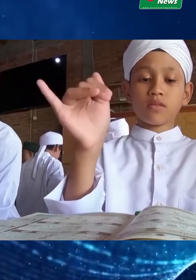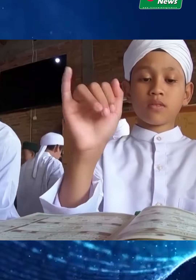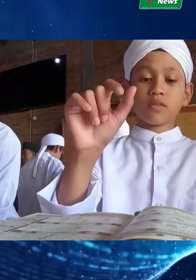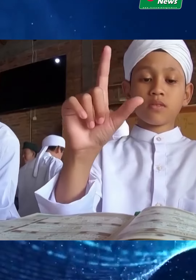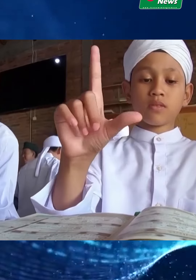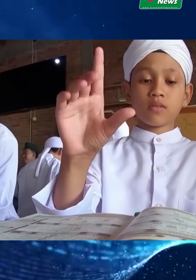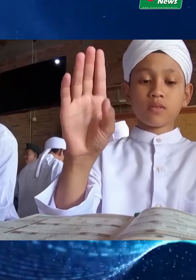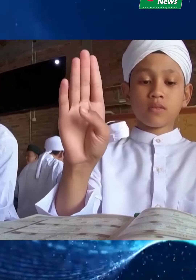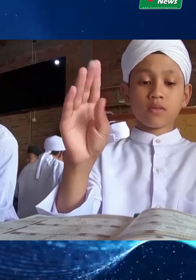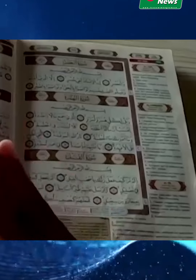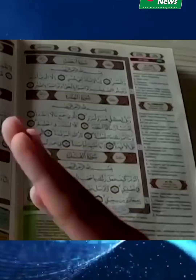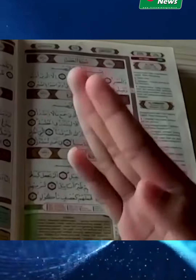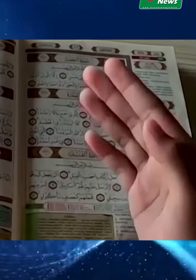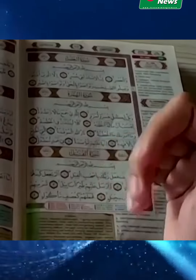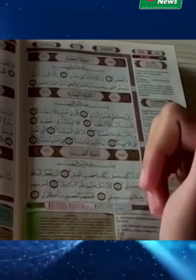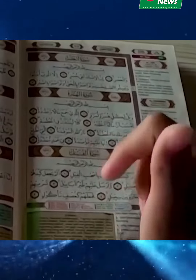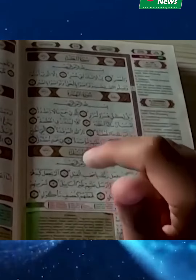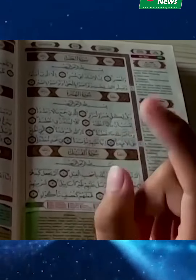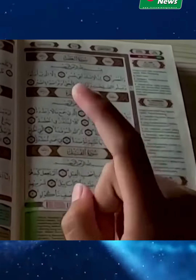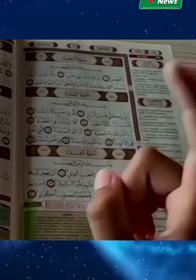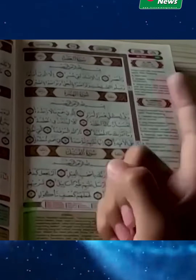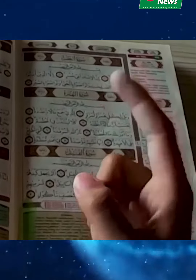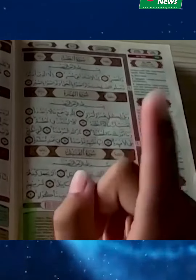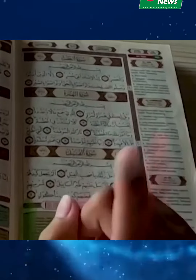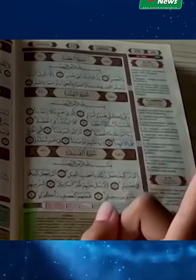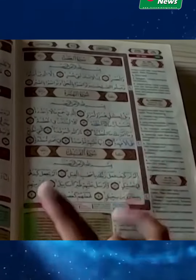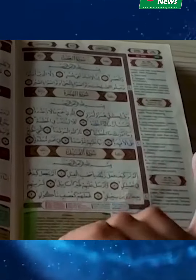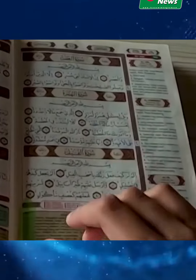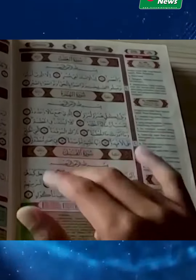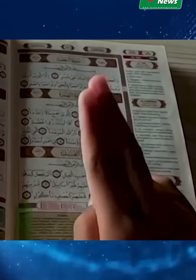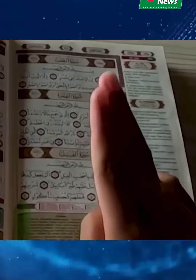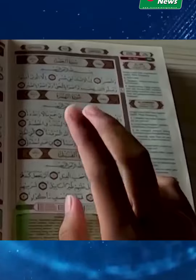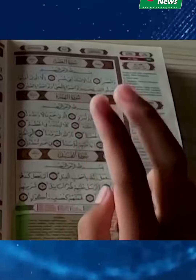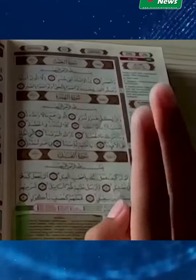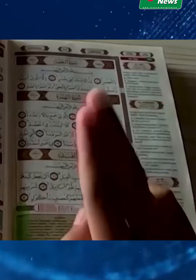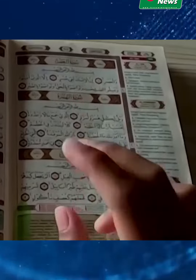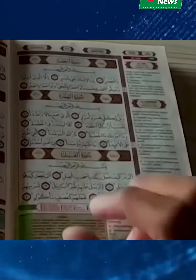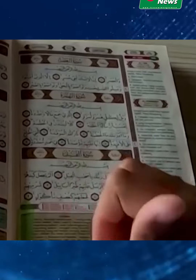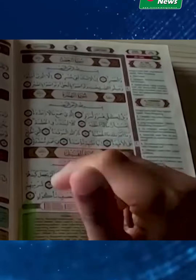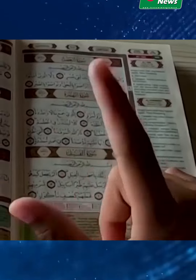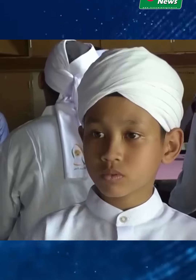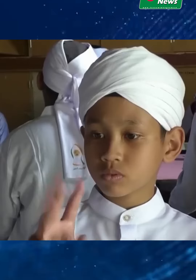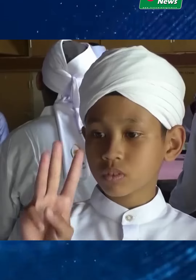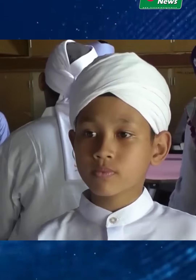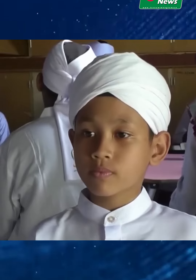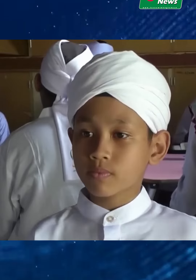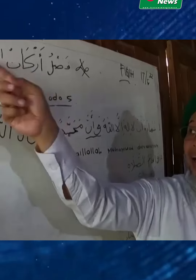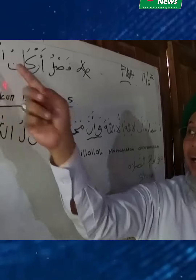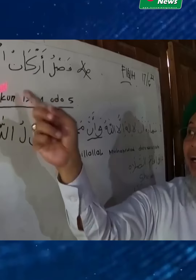তেলাওয়াত করতে থাকা এই শিশুরা কানে শুনতে পায় না, তাই হাতের ইশারায় কোরআন তেলাওয়াত করে যাচ্ছে তারা। কিছুক্ষণ পর মাদ্রাসা শিক্ষককেও শিশুদের সঙ্গে